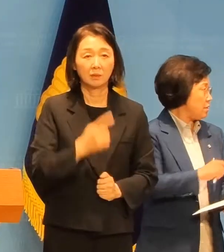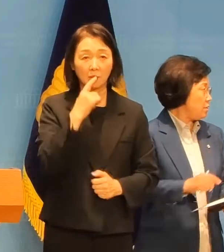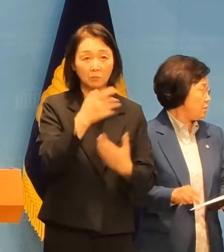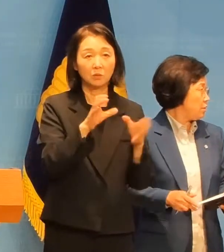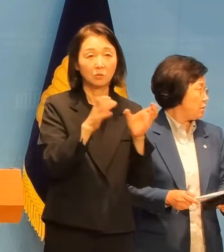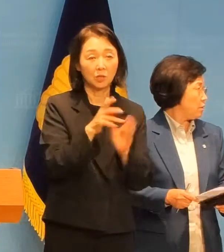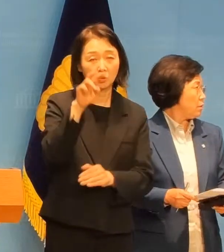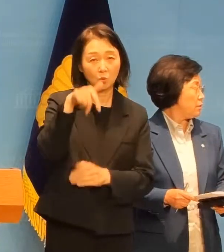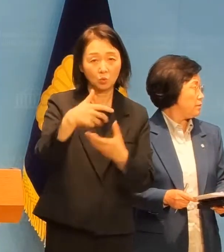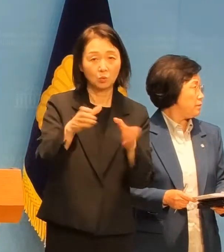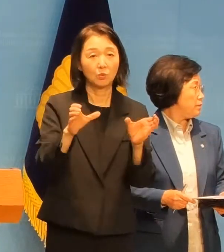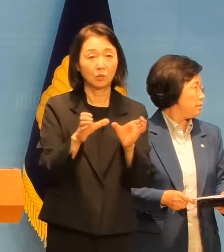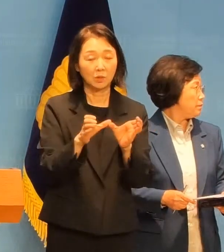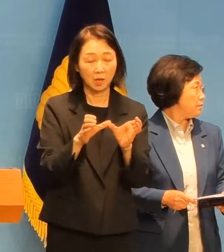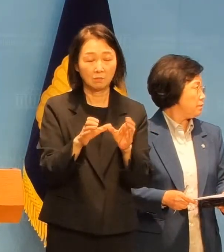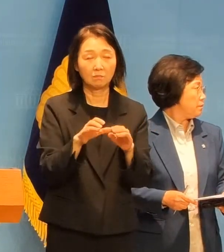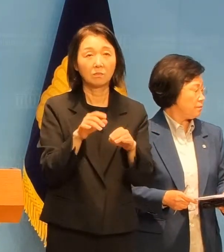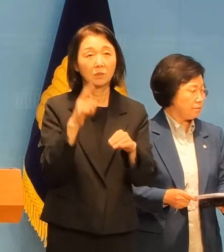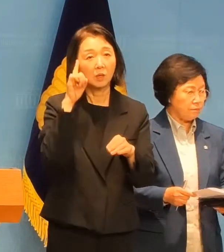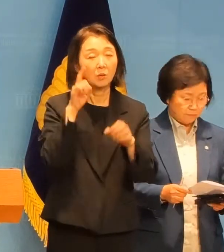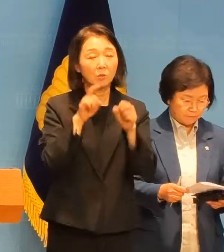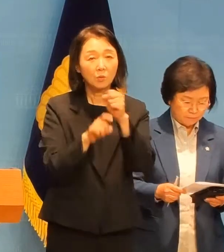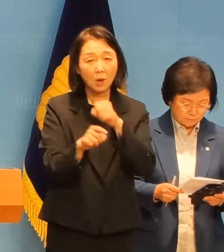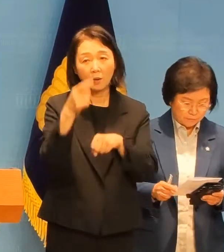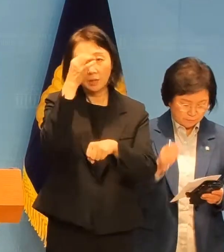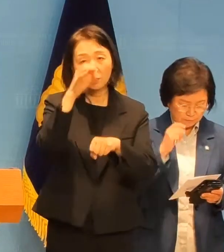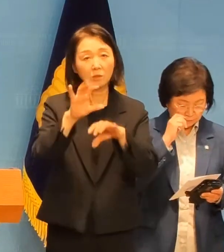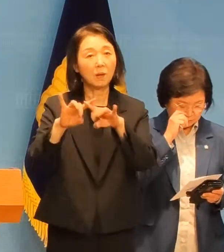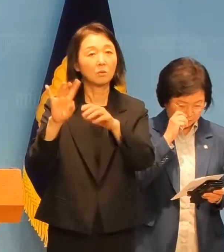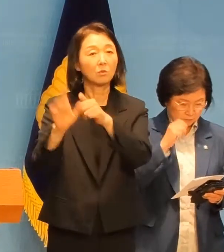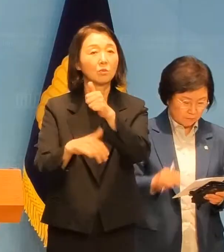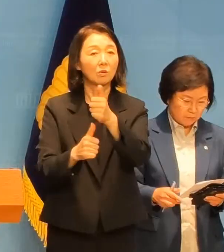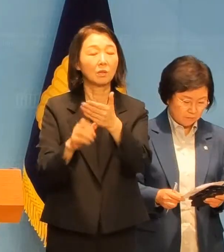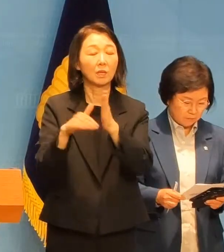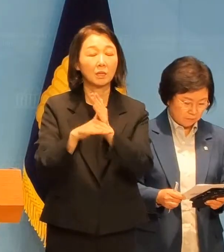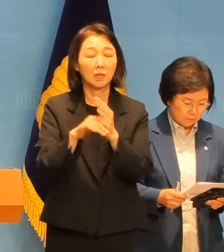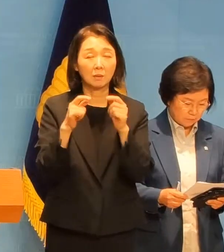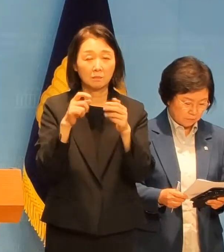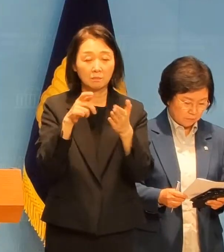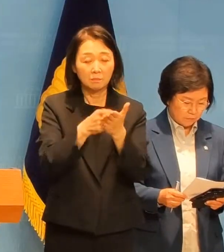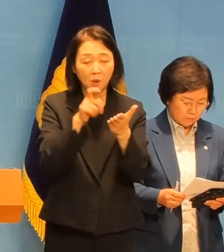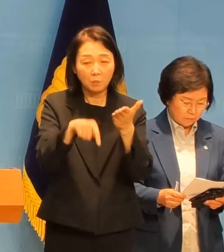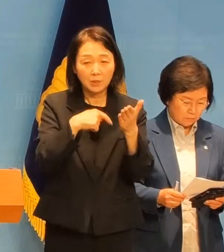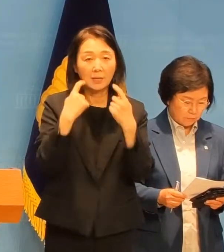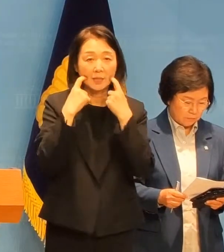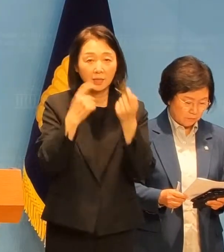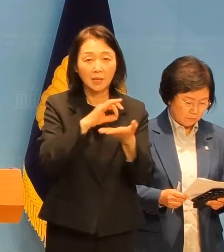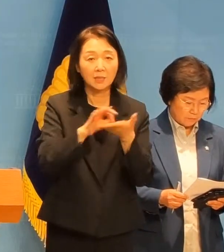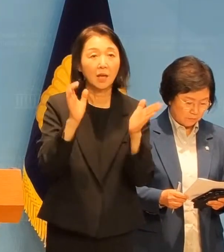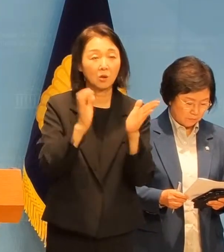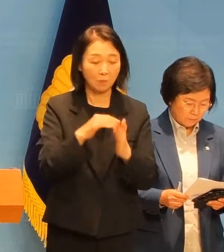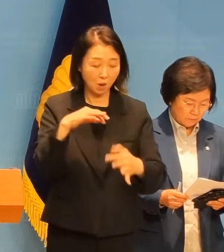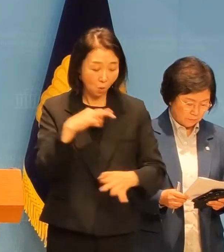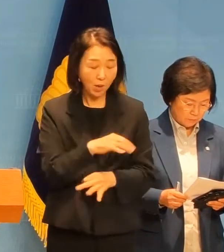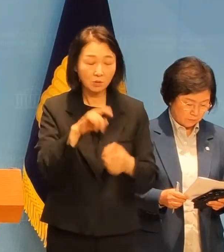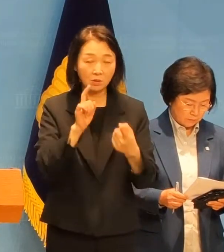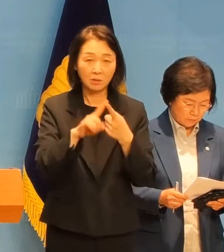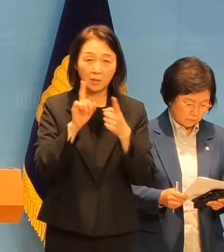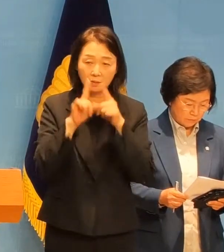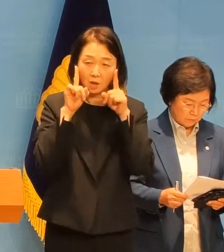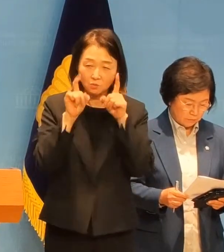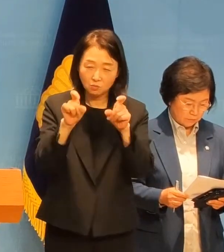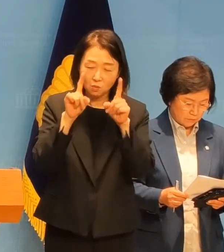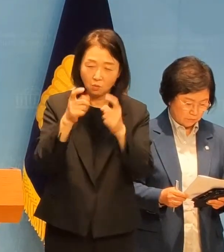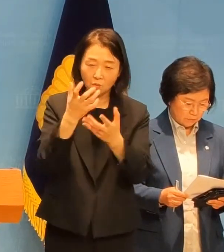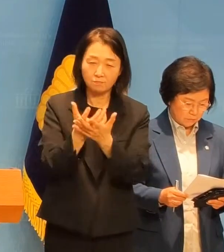민주당과 조국혁신당 과방위원들이 법인카드 사적 유용과 횡령 의혹에 대해 분명한 사례들을 수없이